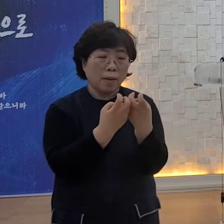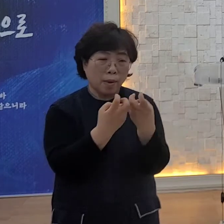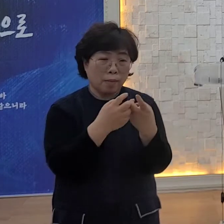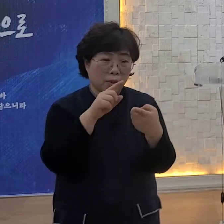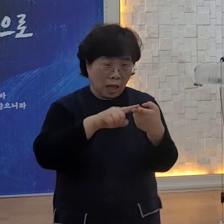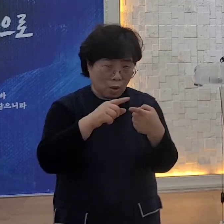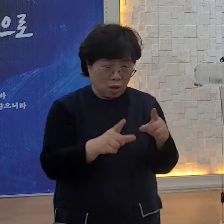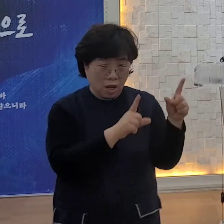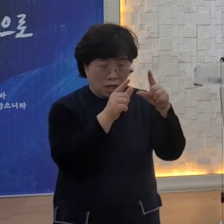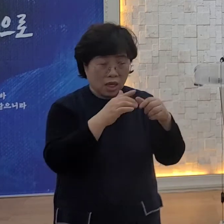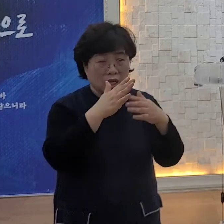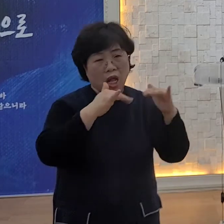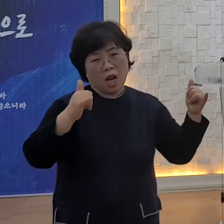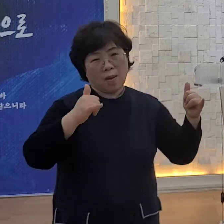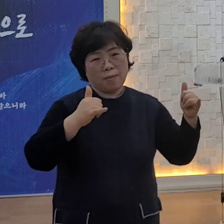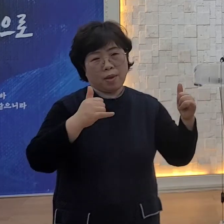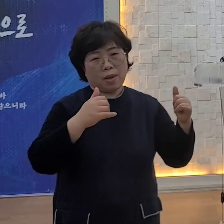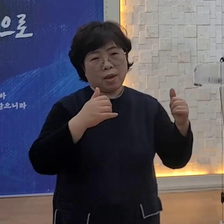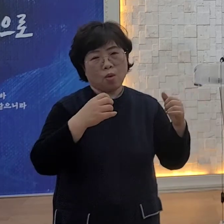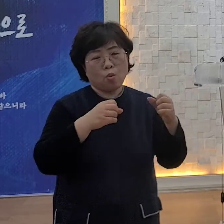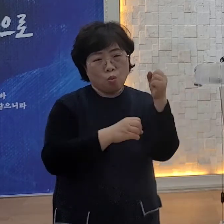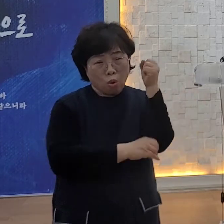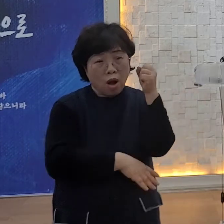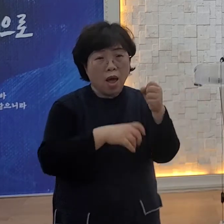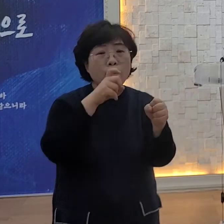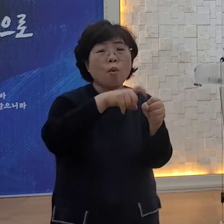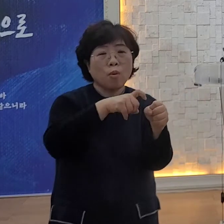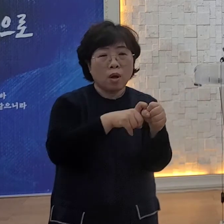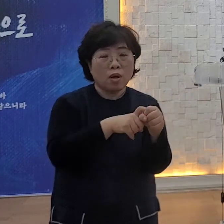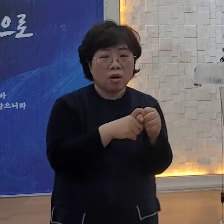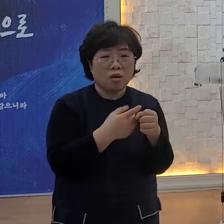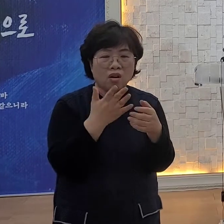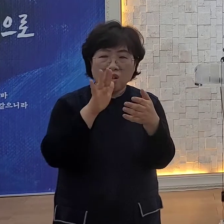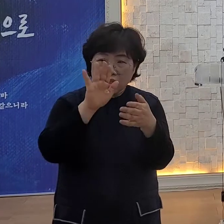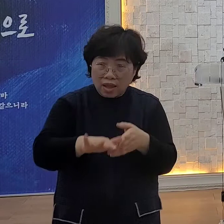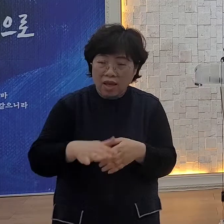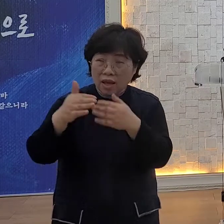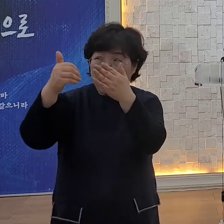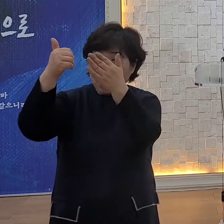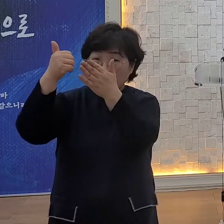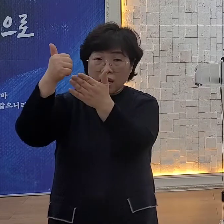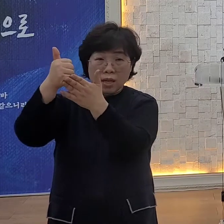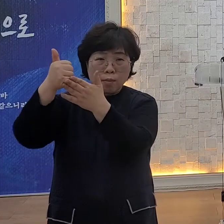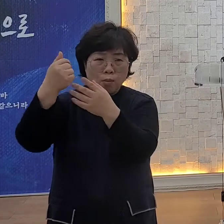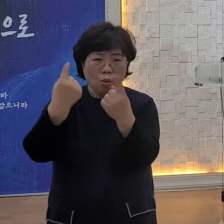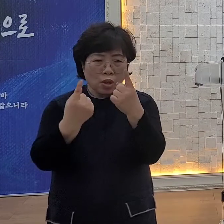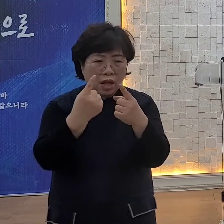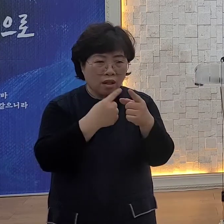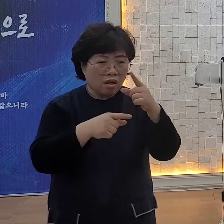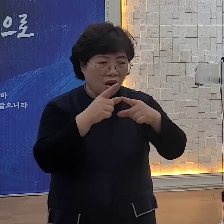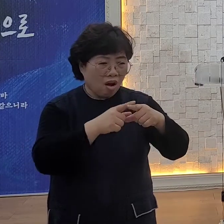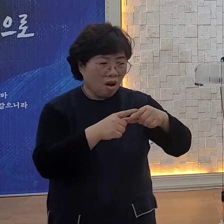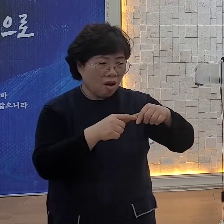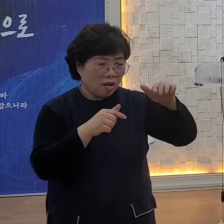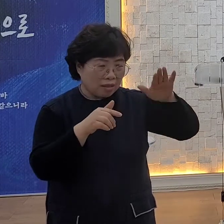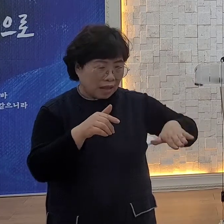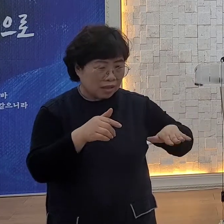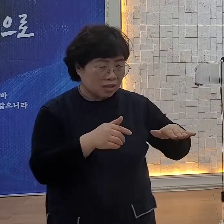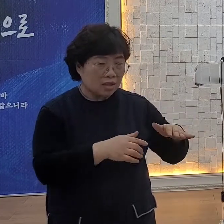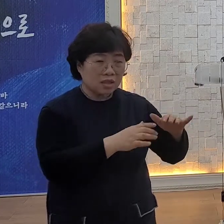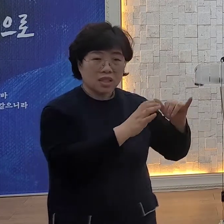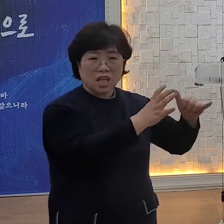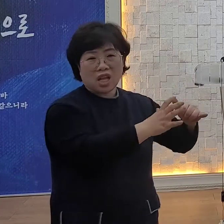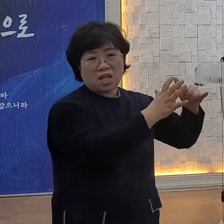그런데 인간의 죄로 말미암아 이 피조물을 하나님이 만드신 하나님보다 못한 그 피조물을